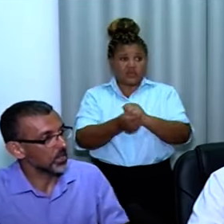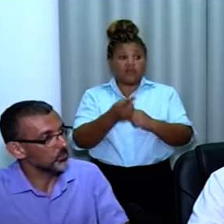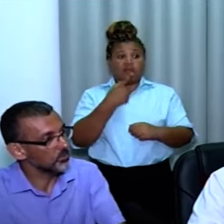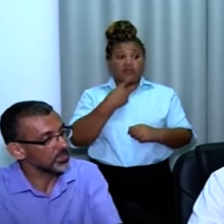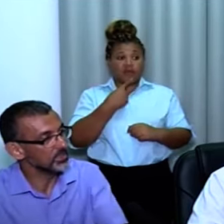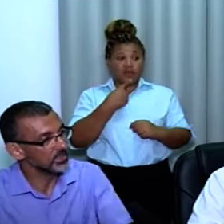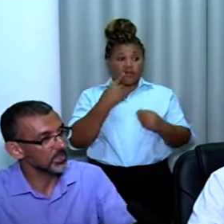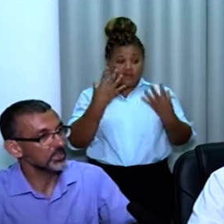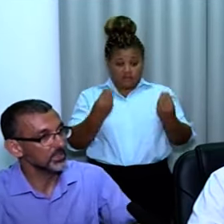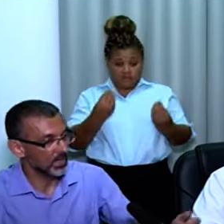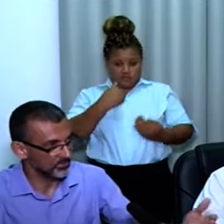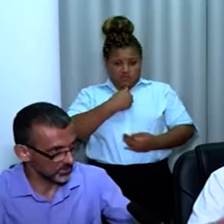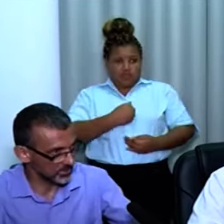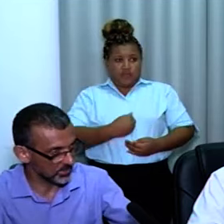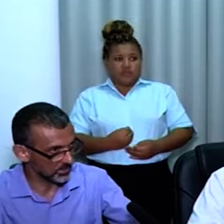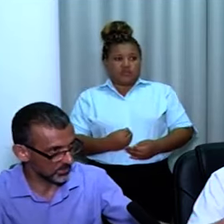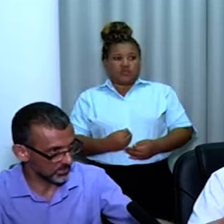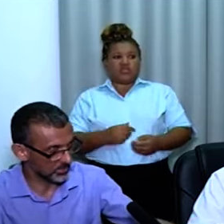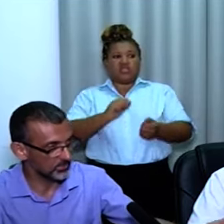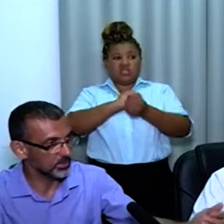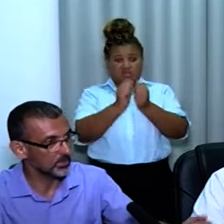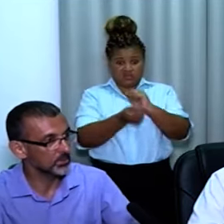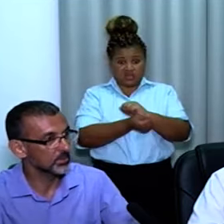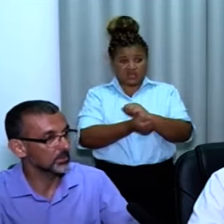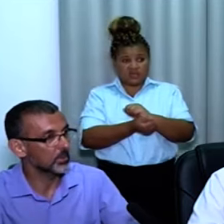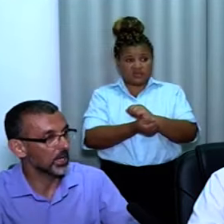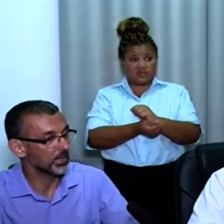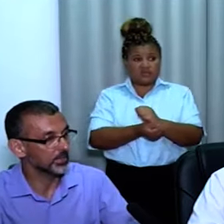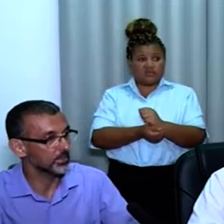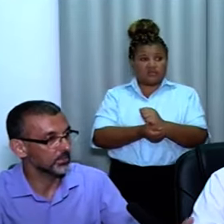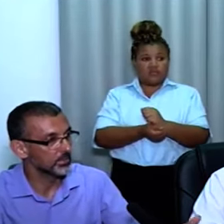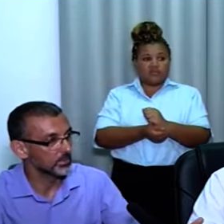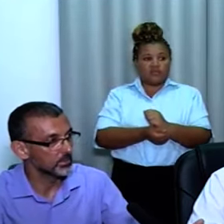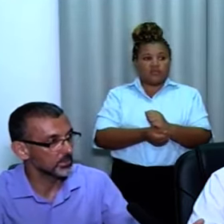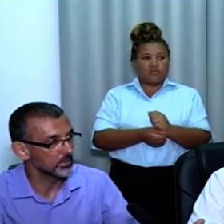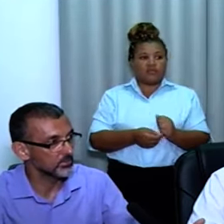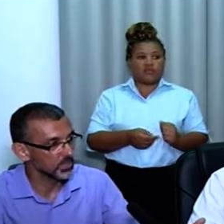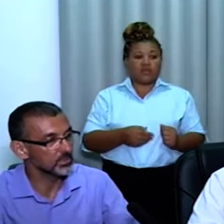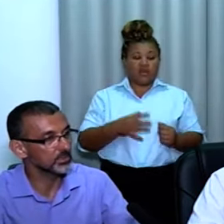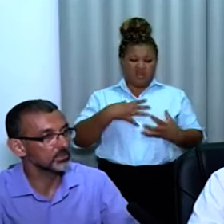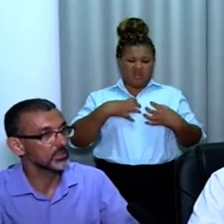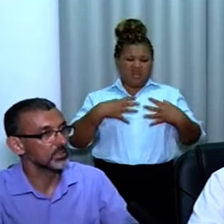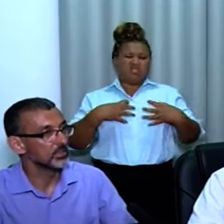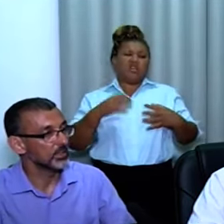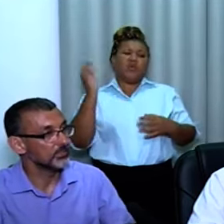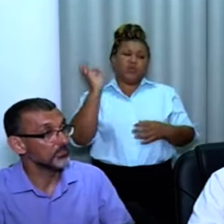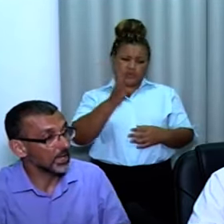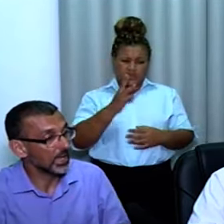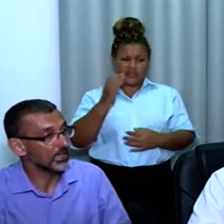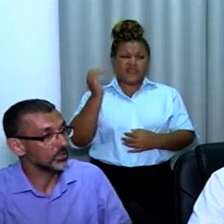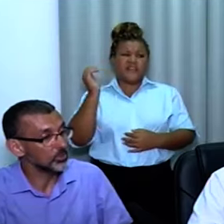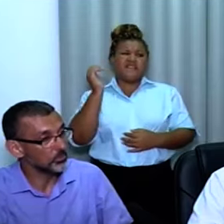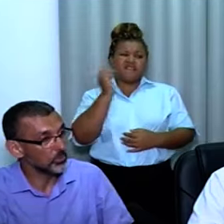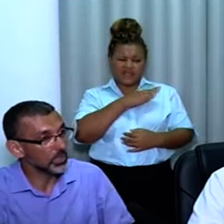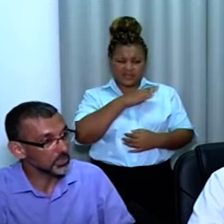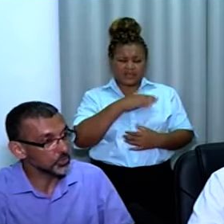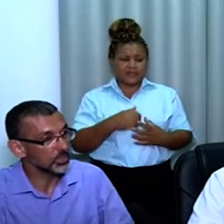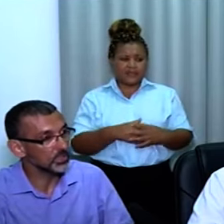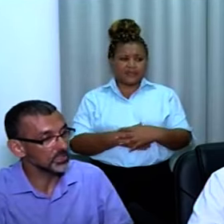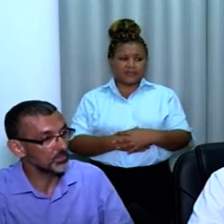pour gagner mobiliser avant la campagne measles. Mais là, nous